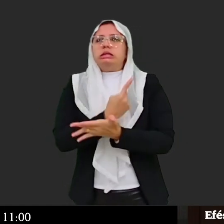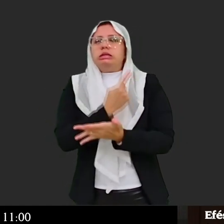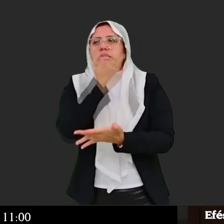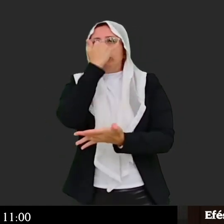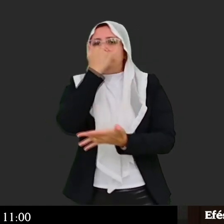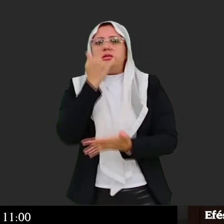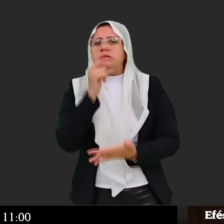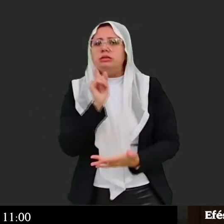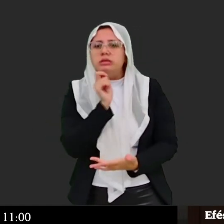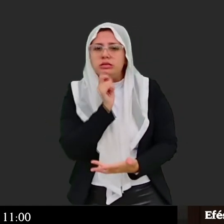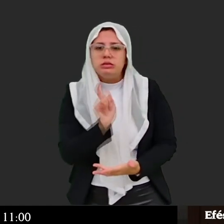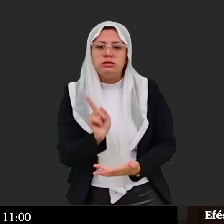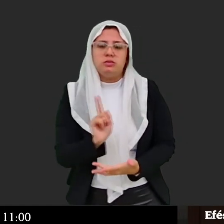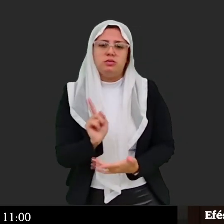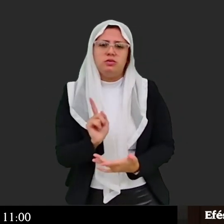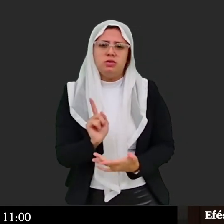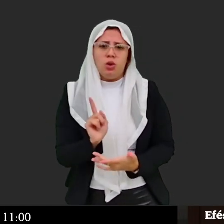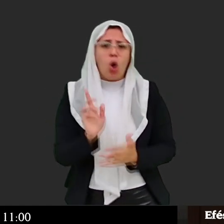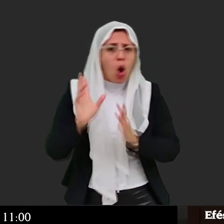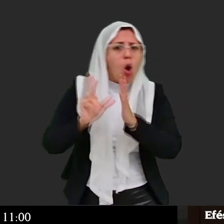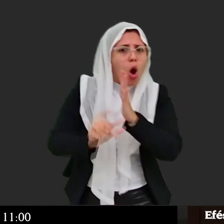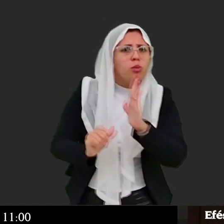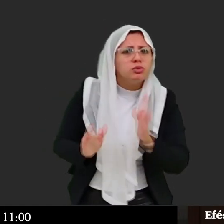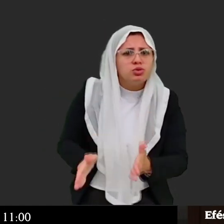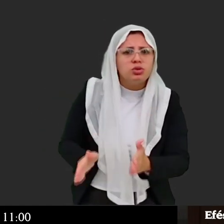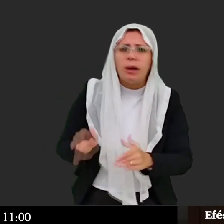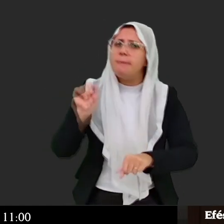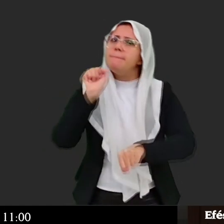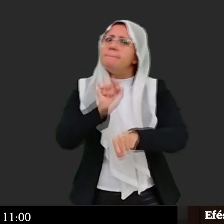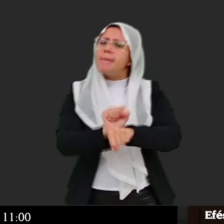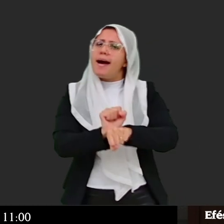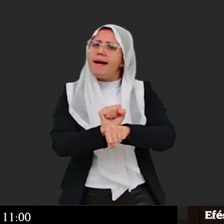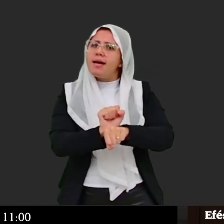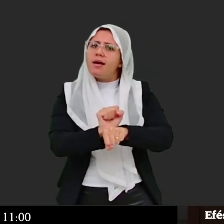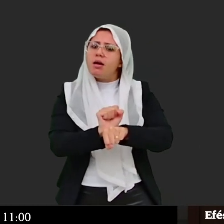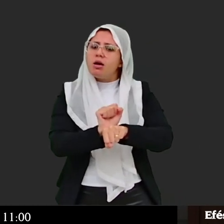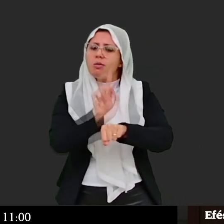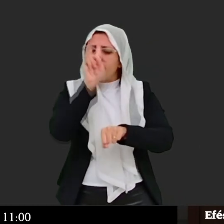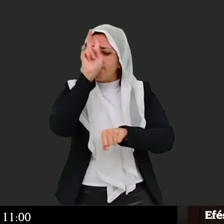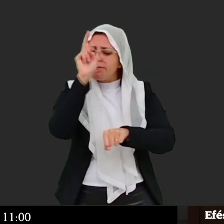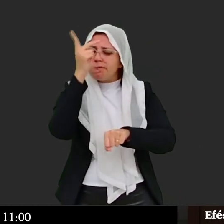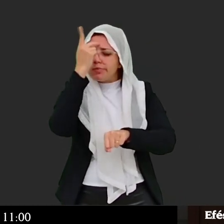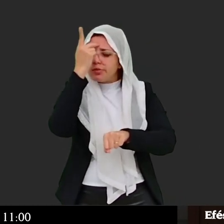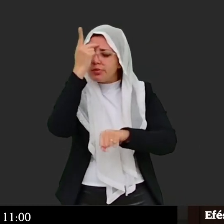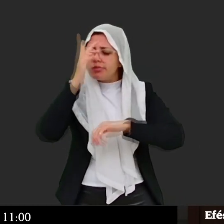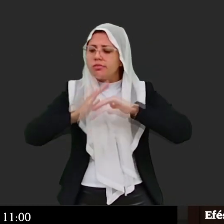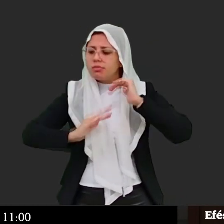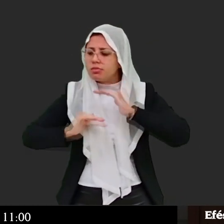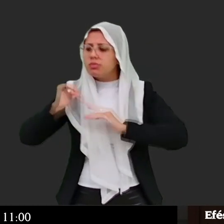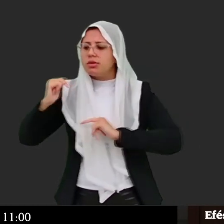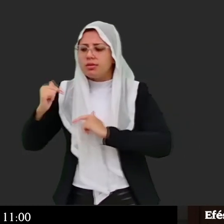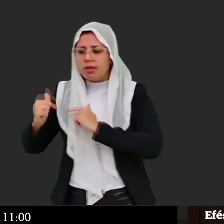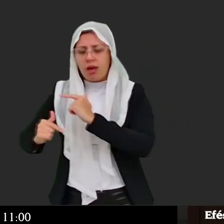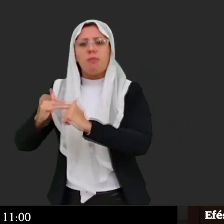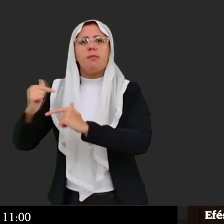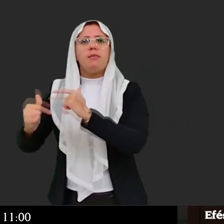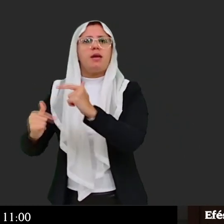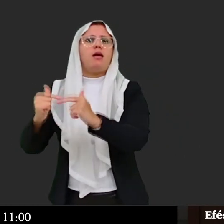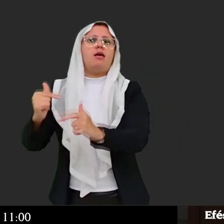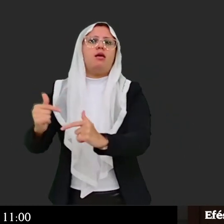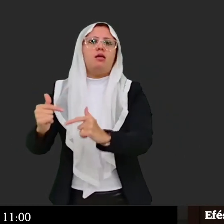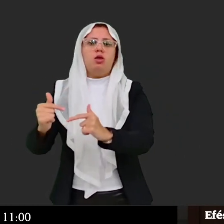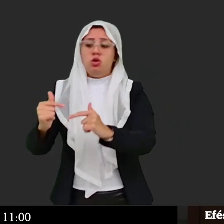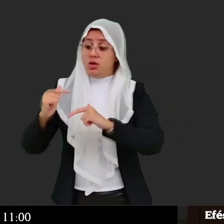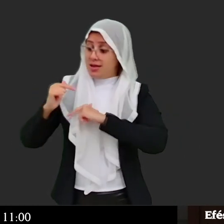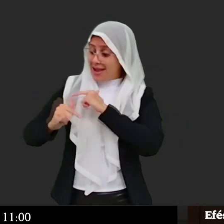que furtava, então não furte mais. Trabalhe então, fazendo com as mãos o que é bom, para que tenha o que repartir